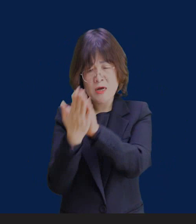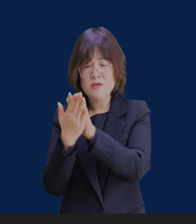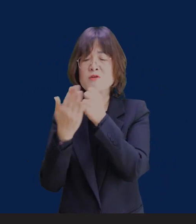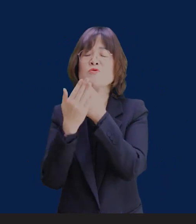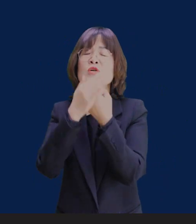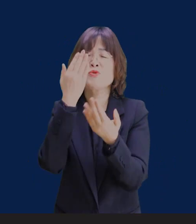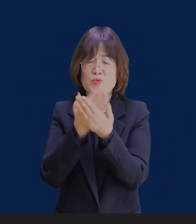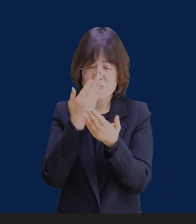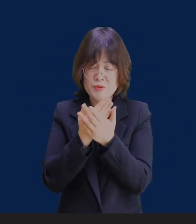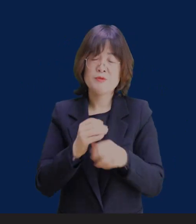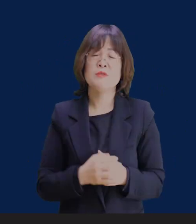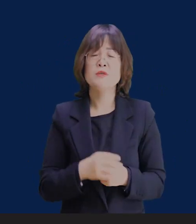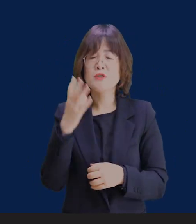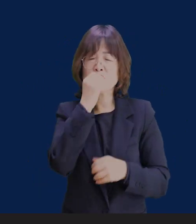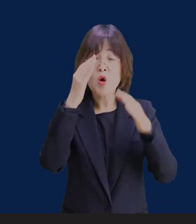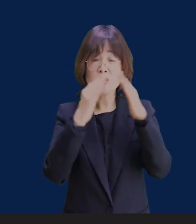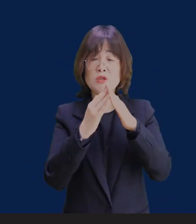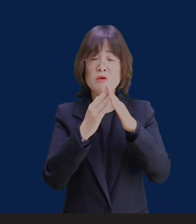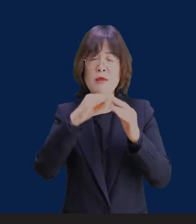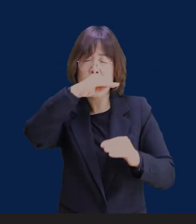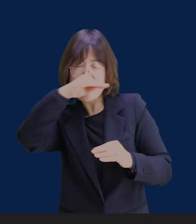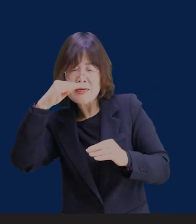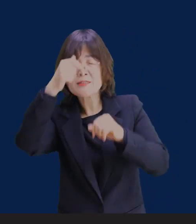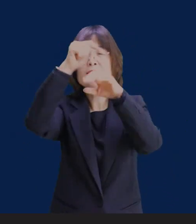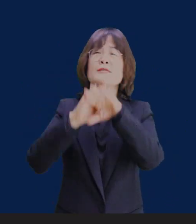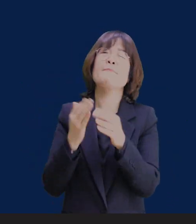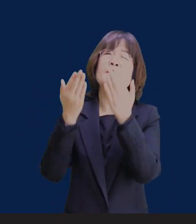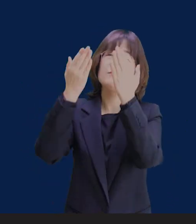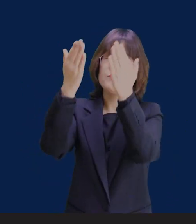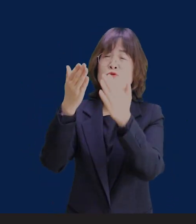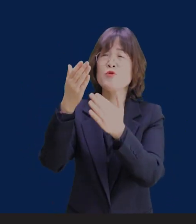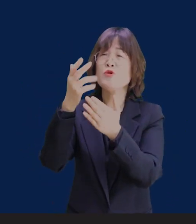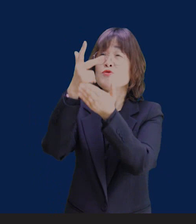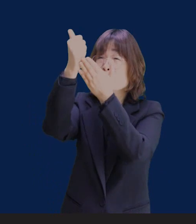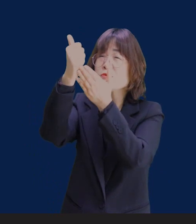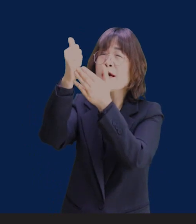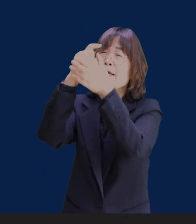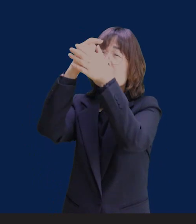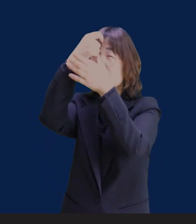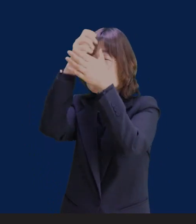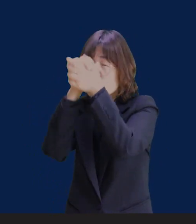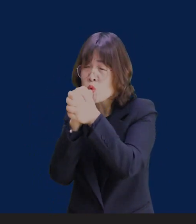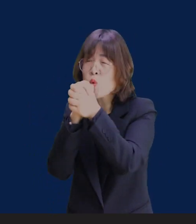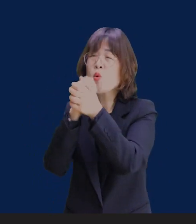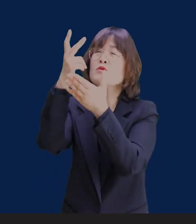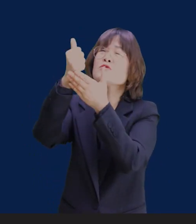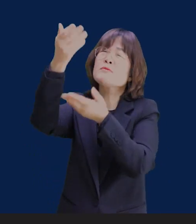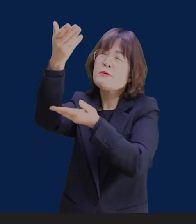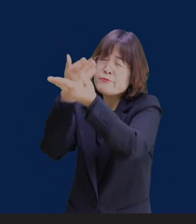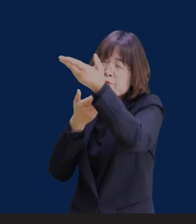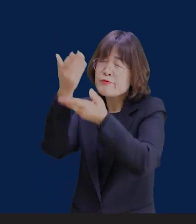성전 되게 하여 주셔서 성전으로서의 기능인 주님과의 예배, 주님과의 기도,